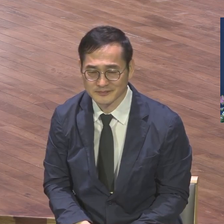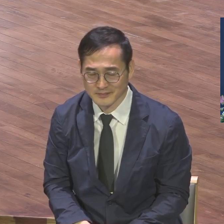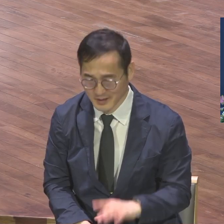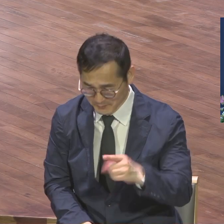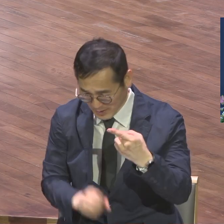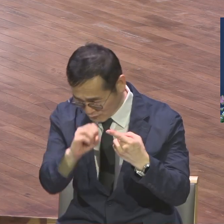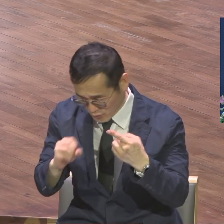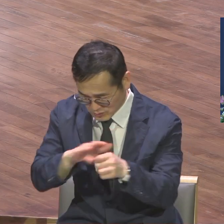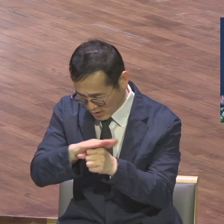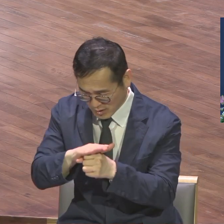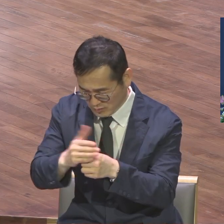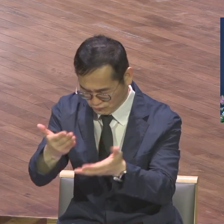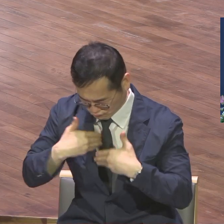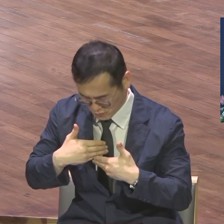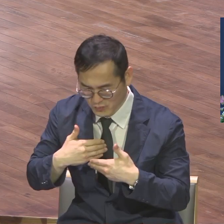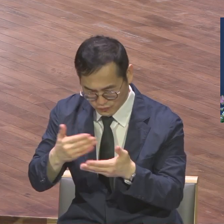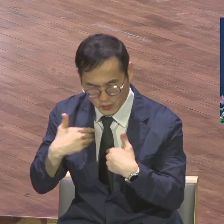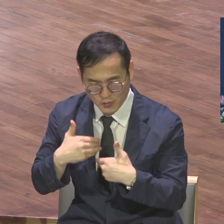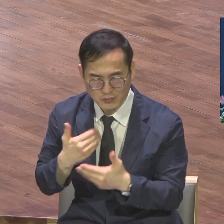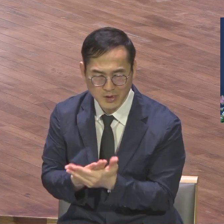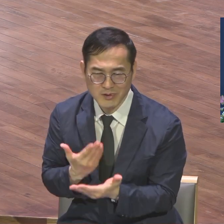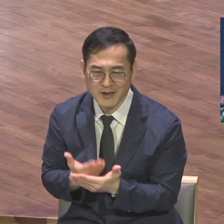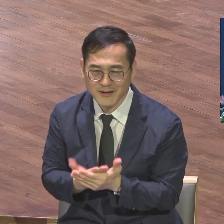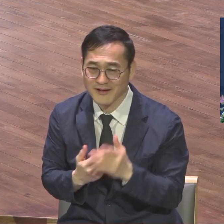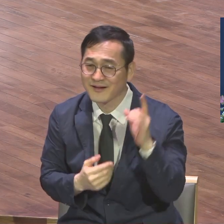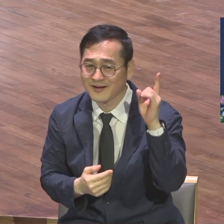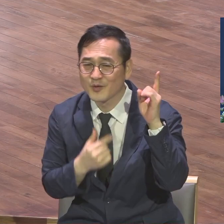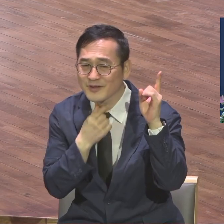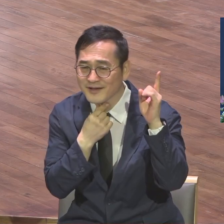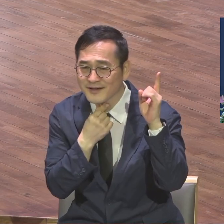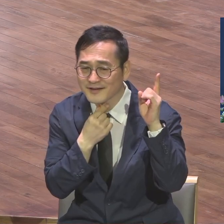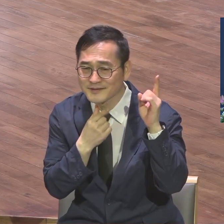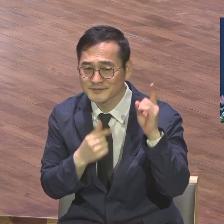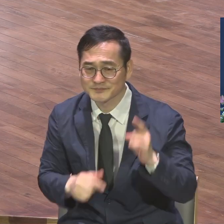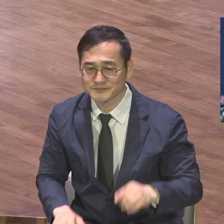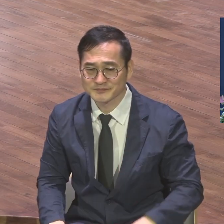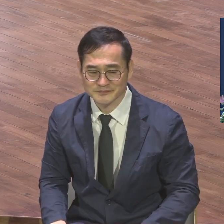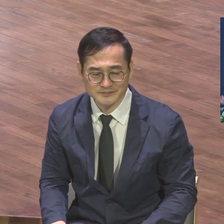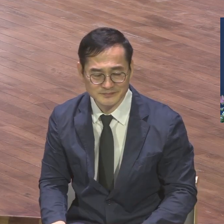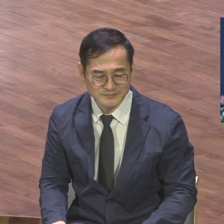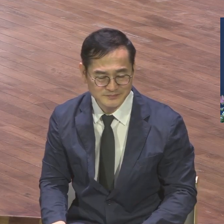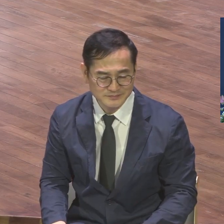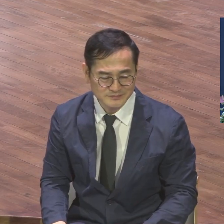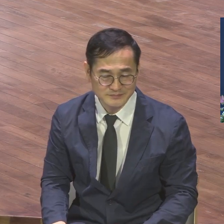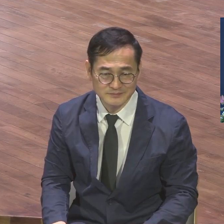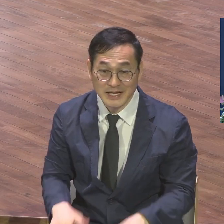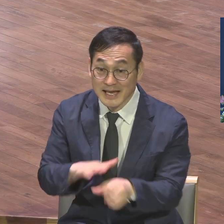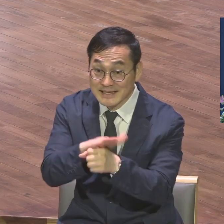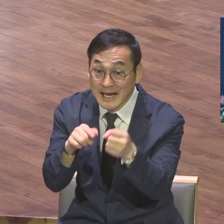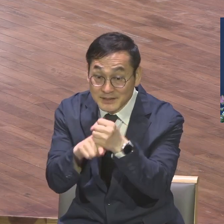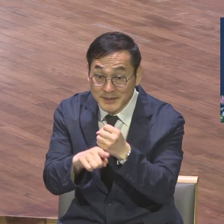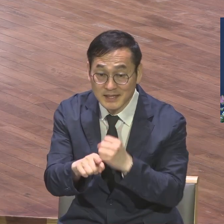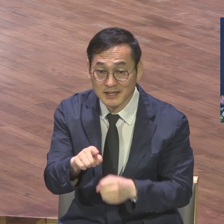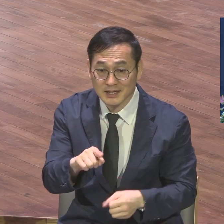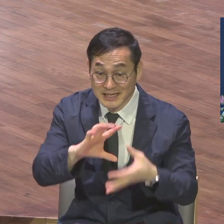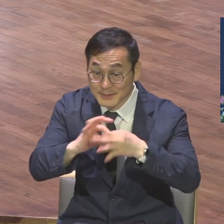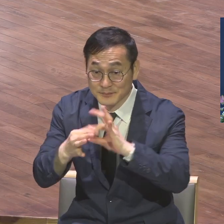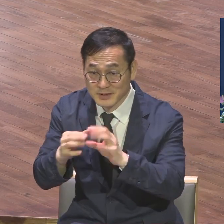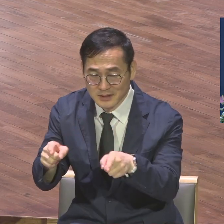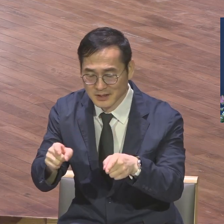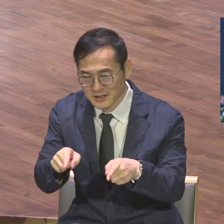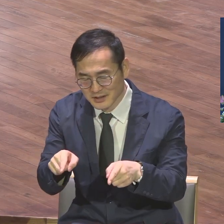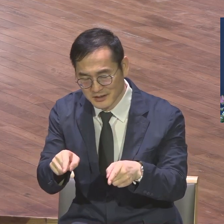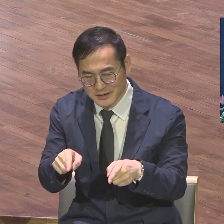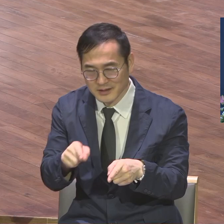100%. 특별히 사랑을 히브리어로 여기서 말하는 사랑은 아하브라 합니다. 아하브. 이 말은